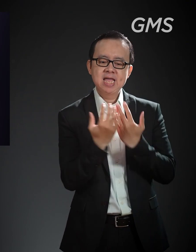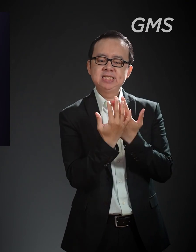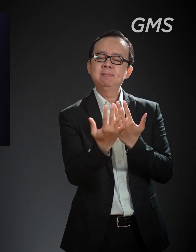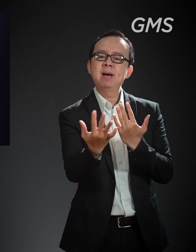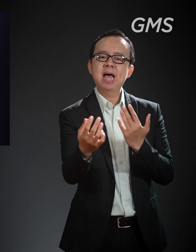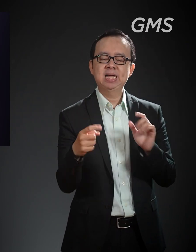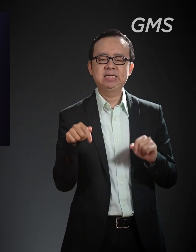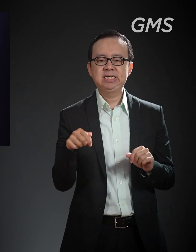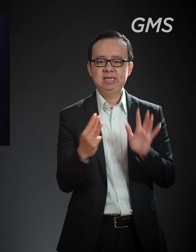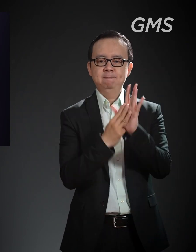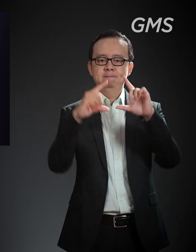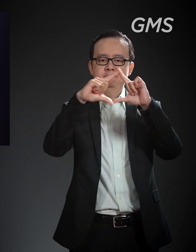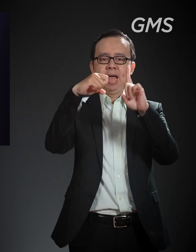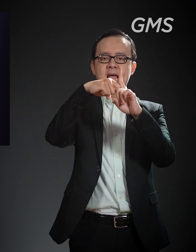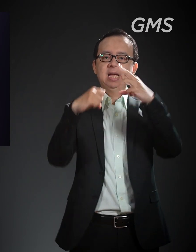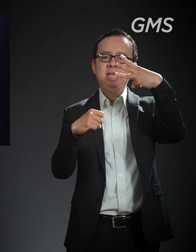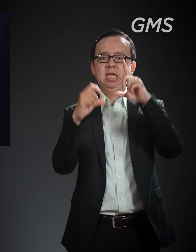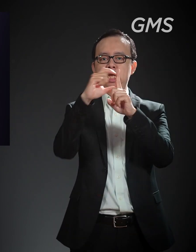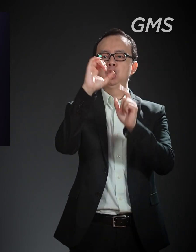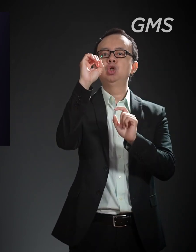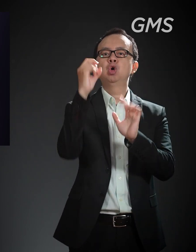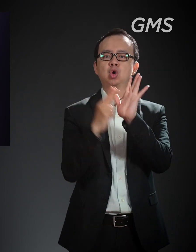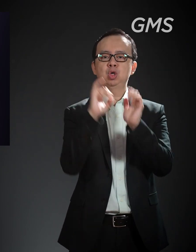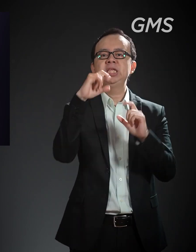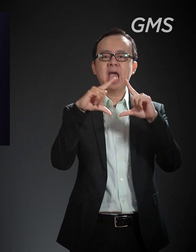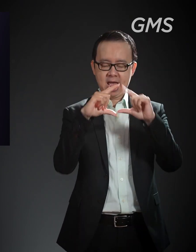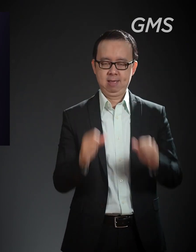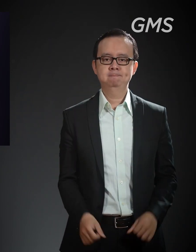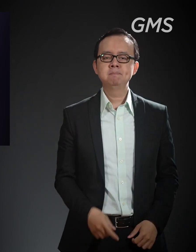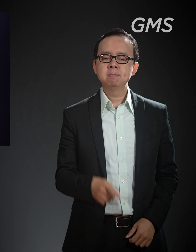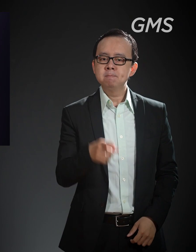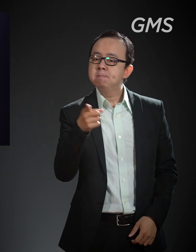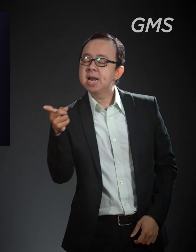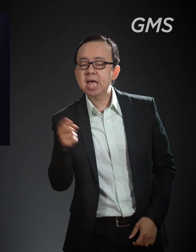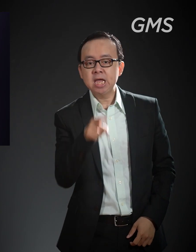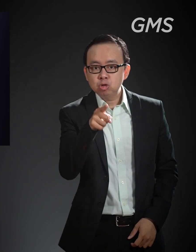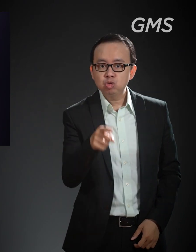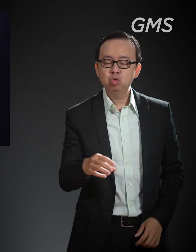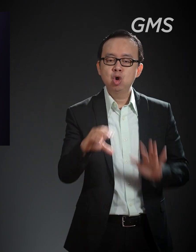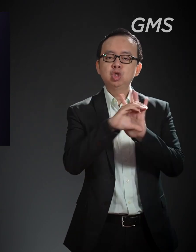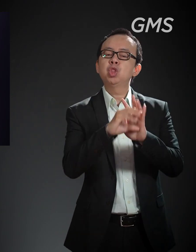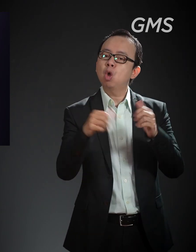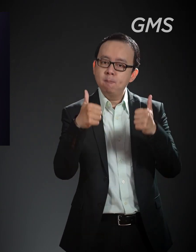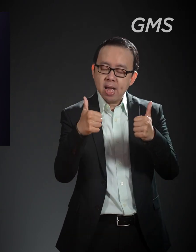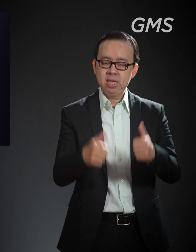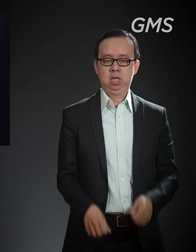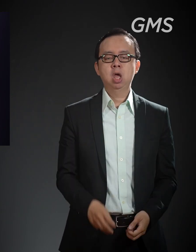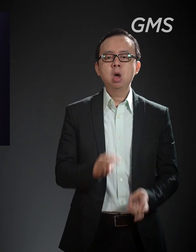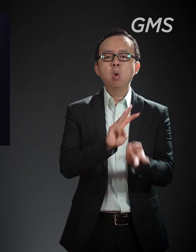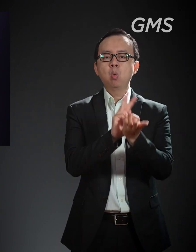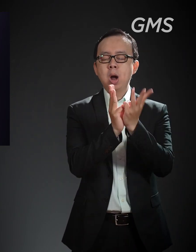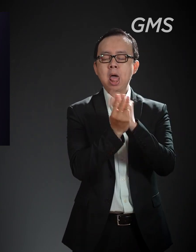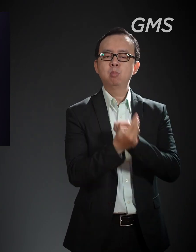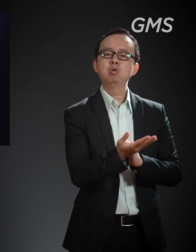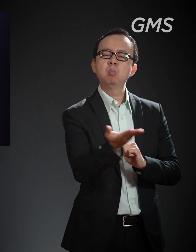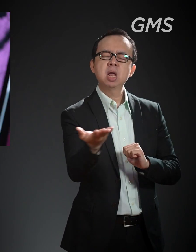bahwa jemaat-jemaat di Makedonia ini teladan. Mereka ini bangsawan di mata Tuhan. Sekalipun mereka itu menderita dan mereka